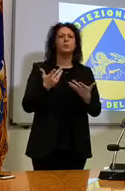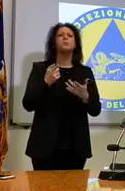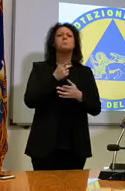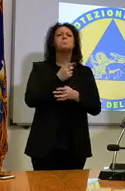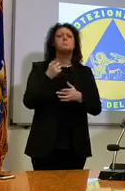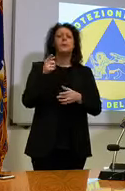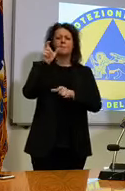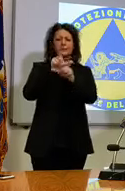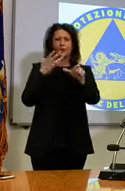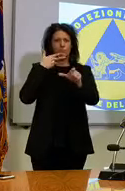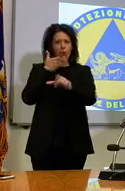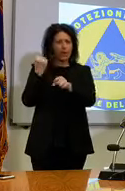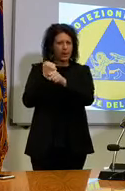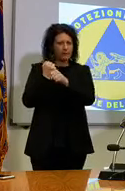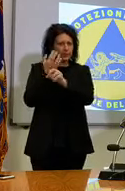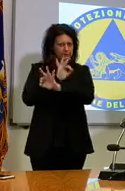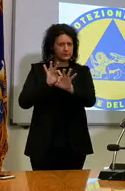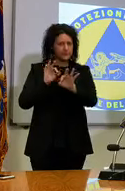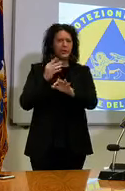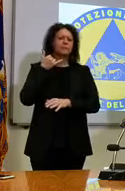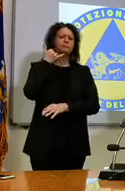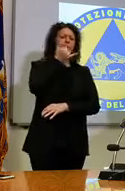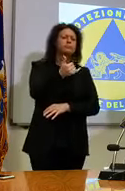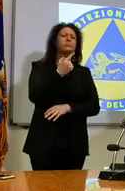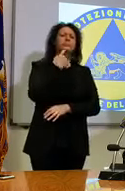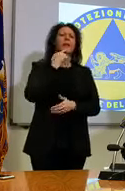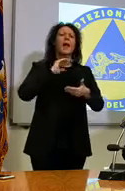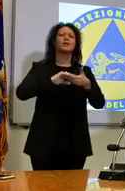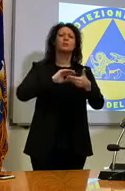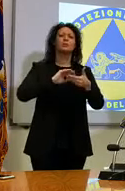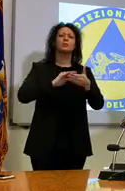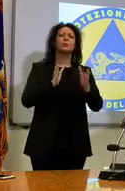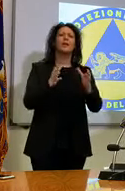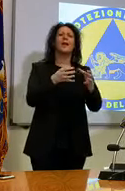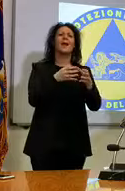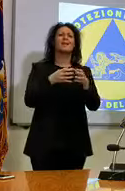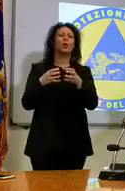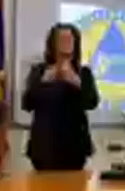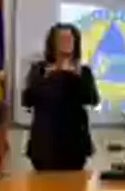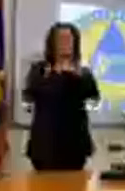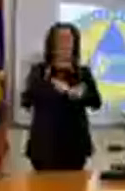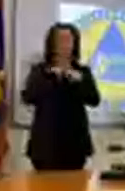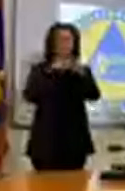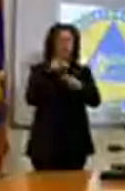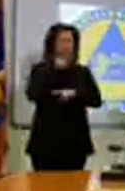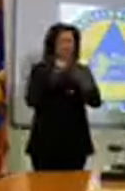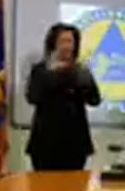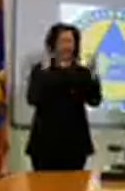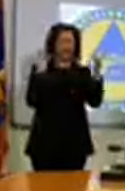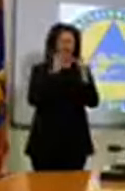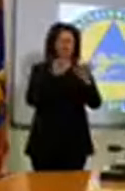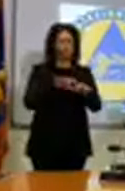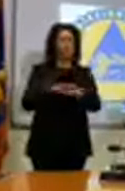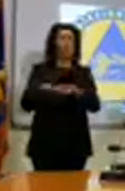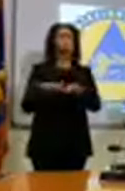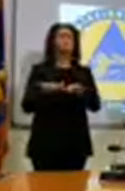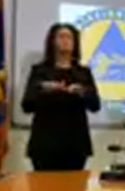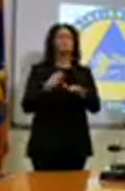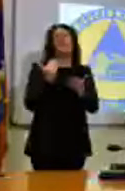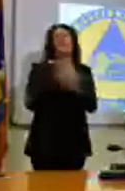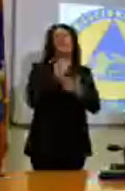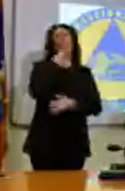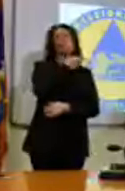di categoria, cioè le associazioni di categoria agricole, basta internet, associazioni di categoria agricole, evito di citarle,